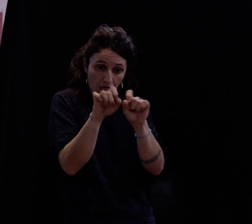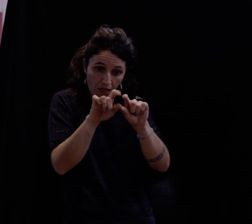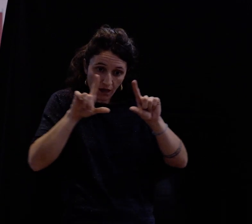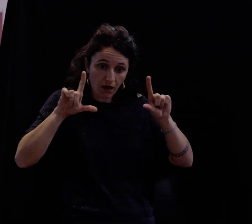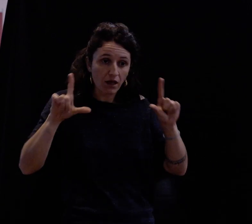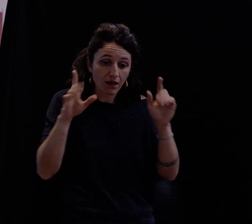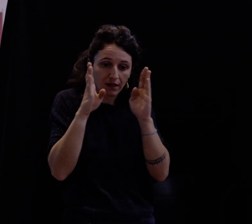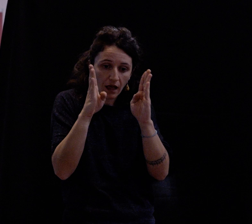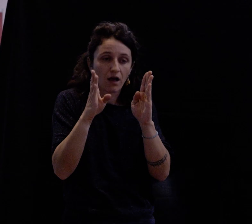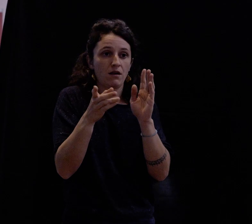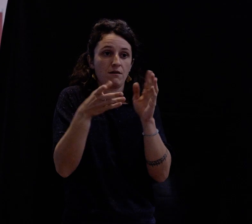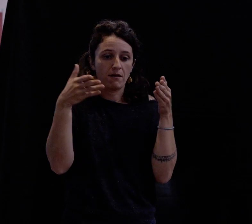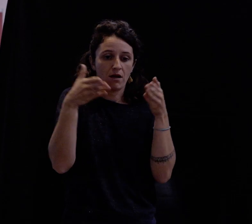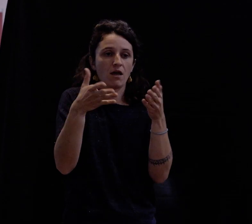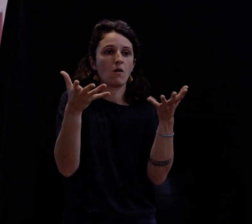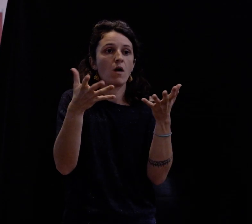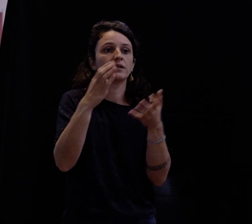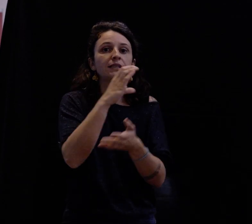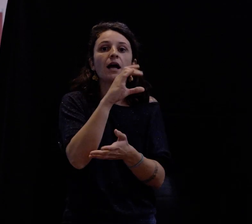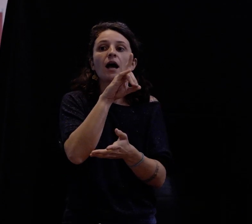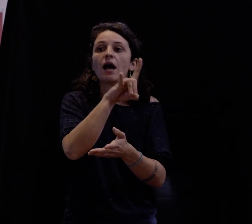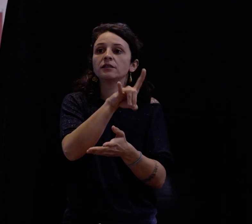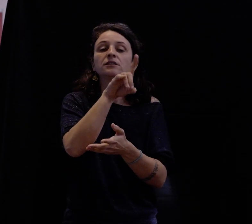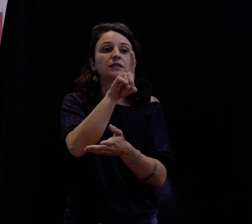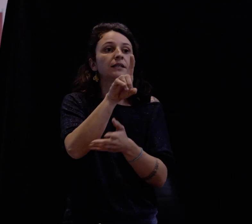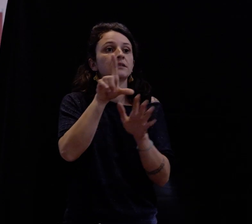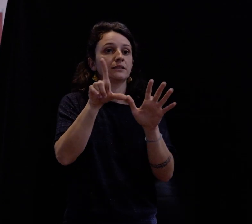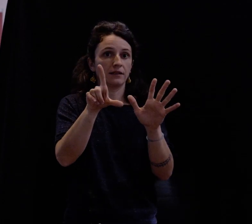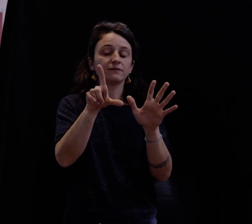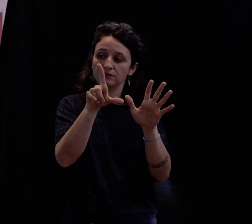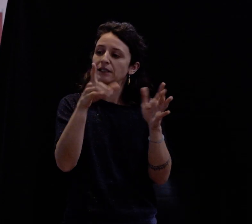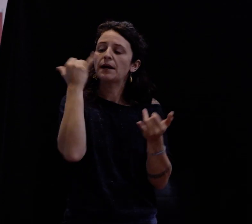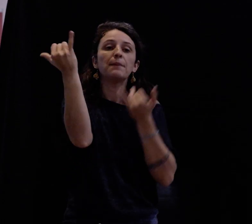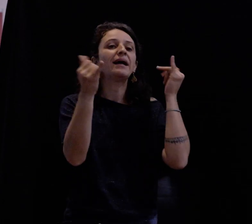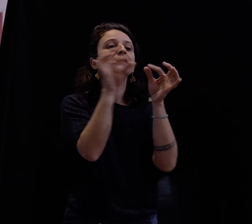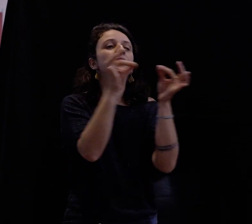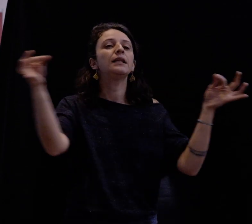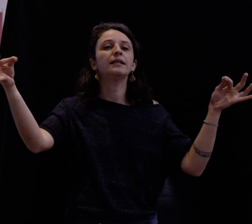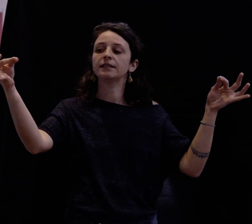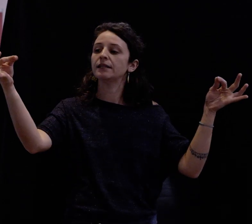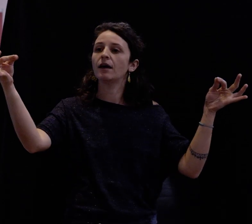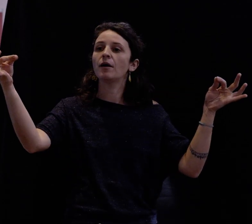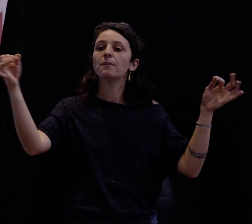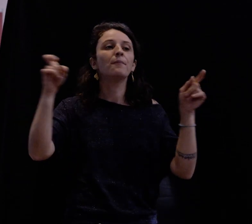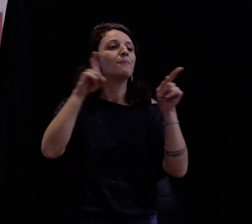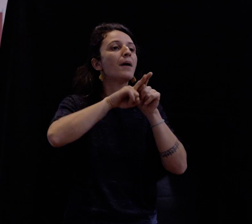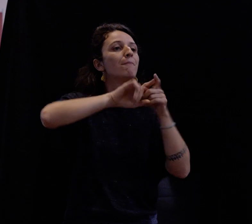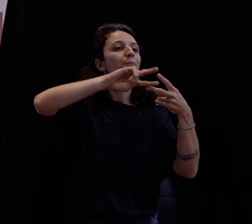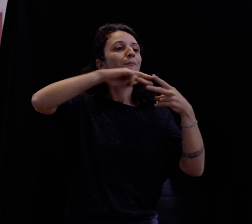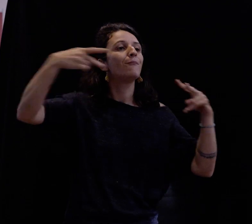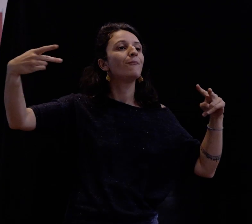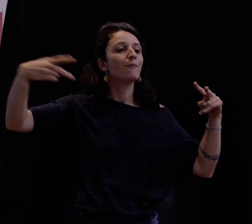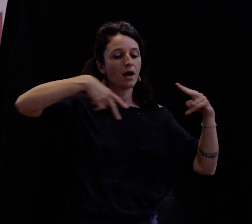le chapitre CHD7. Et là, on l'a représenté d'une autre façon. Donc, il faut imaginer que la ligne, là, c'est cette espèce d'échelle